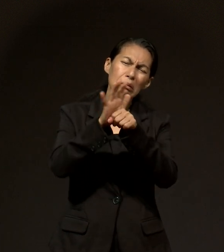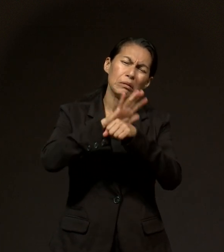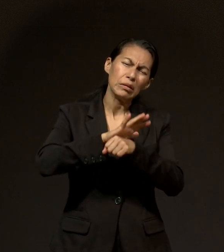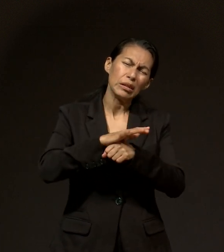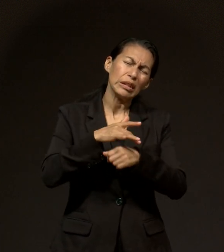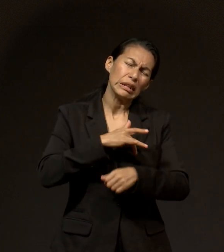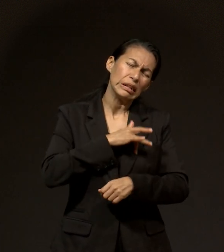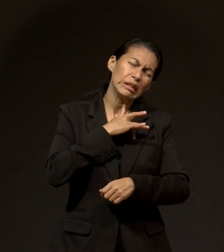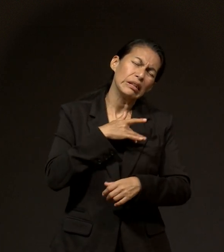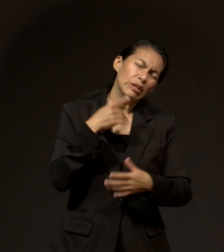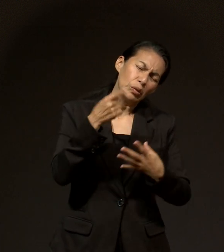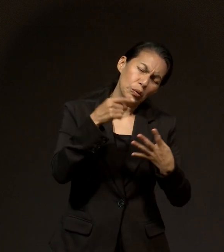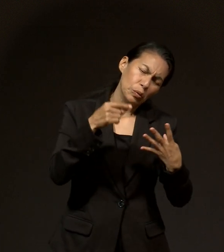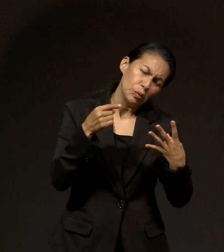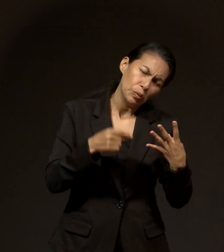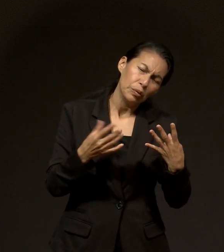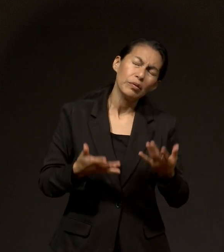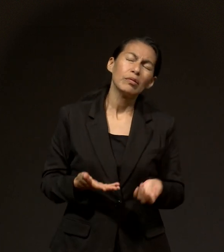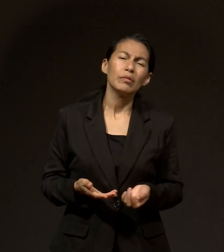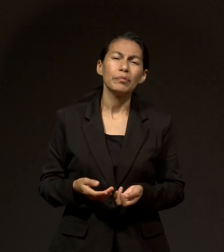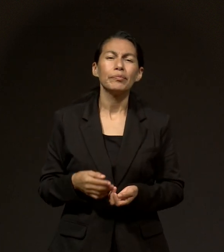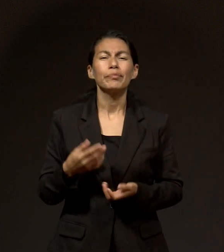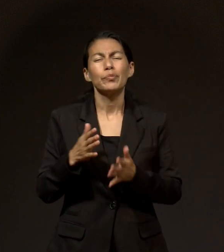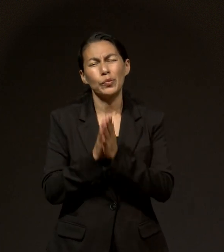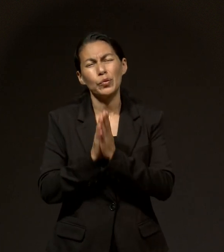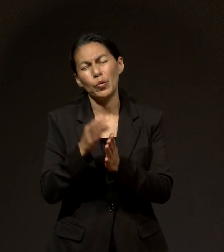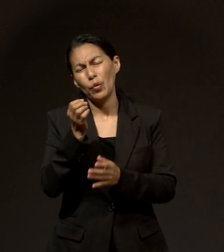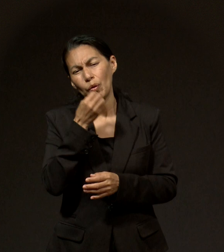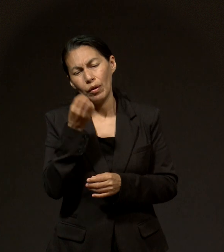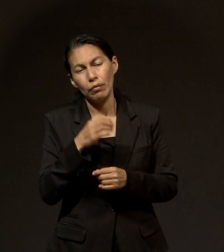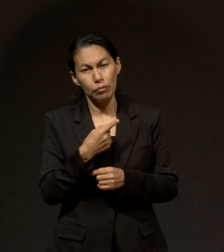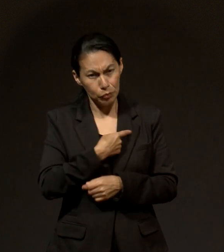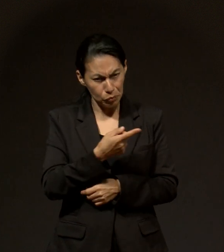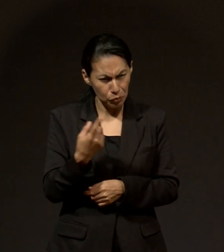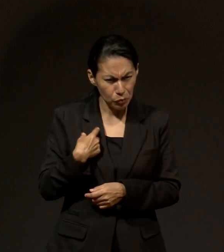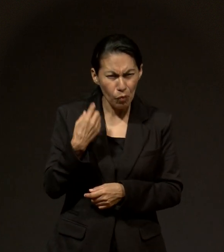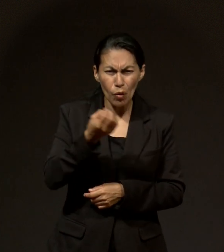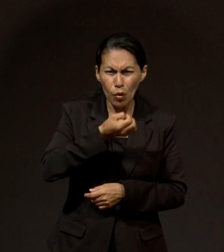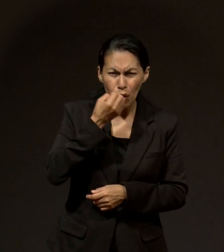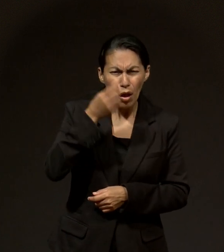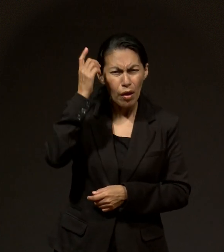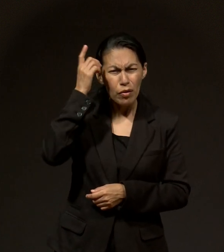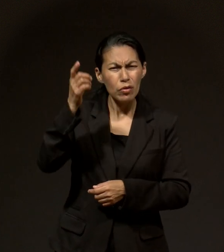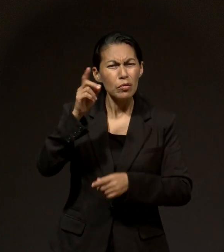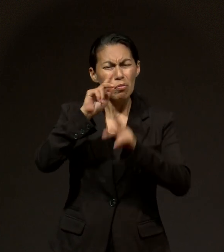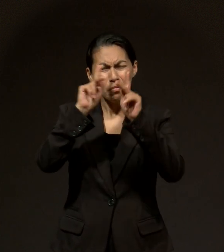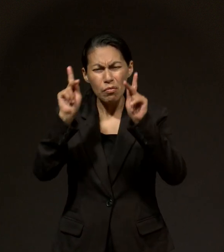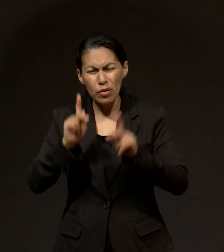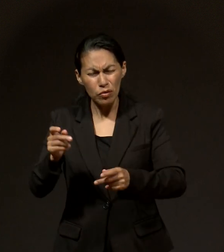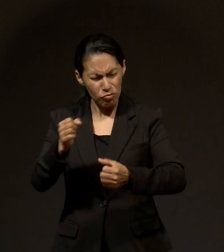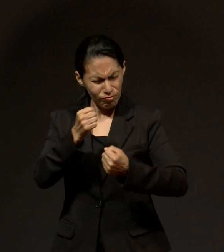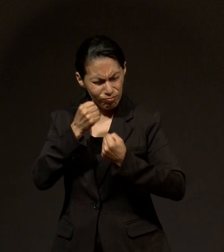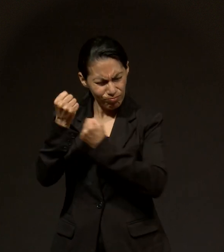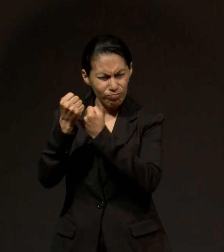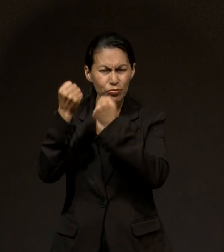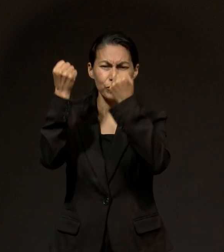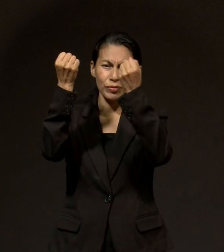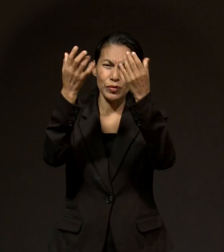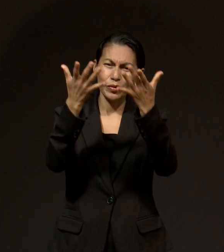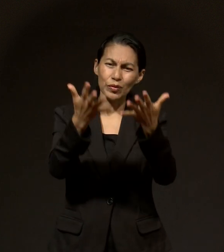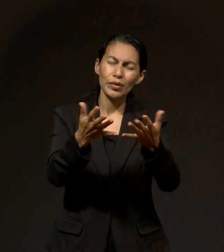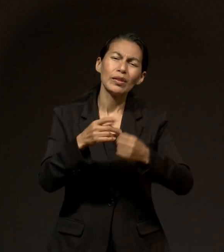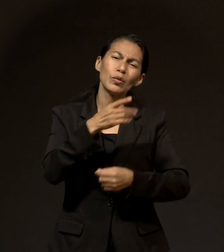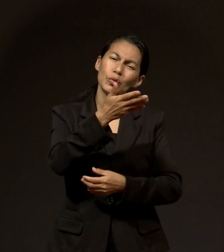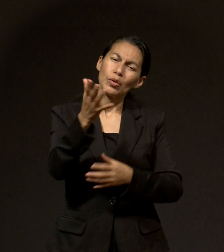Dicen Vamos a estar orando Para que Dios les dé esa paz Ese consuelo Esa fortaleza Que requiere